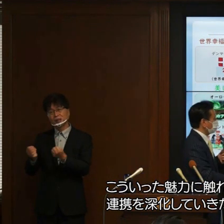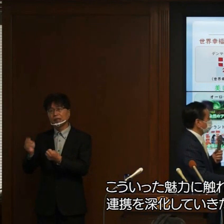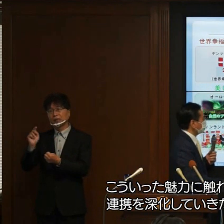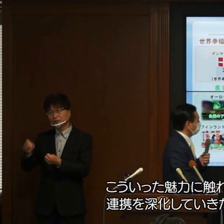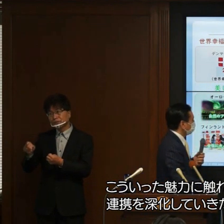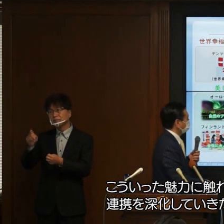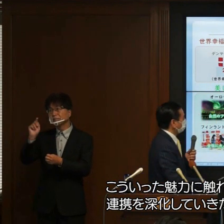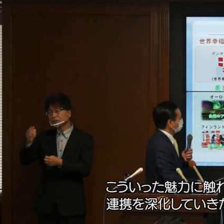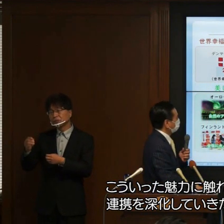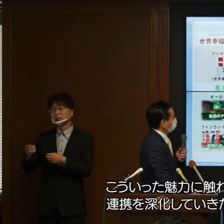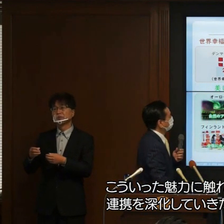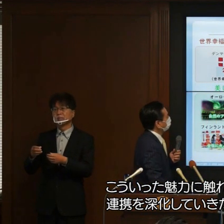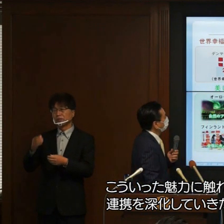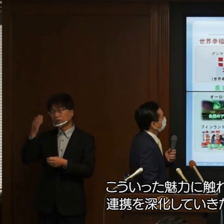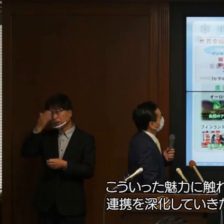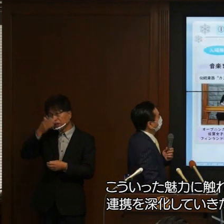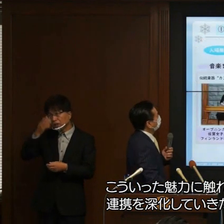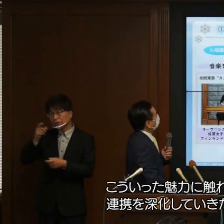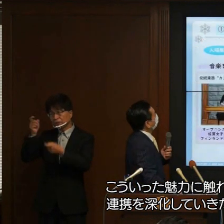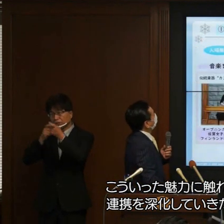携を進化していきたいと思っています。はい。